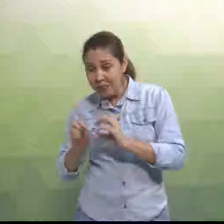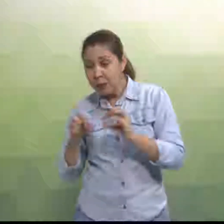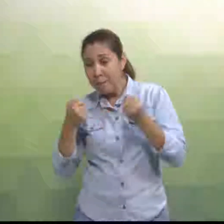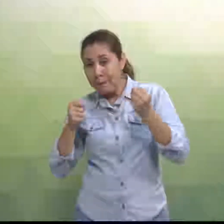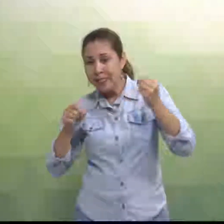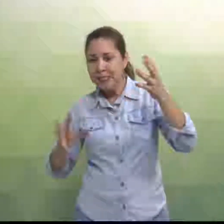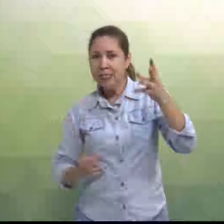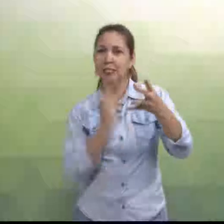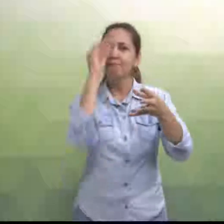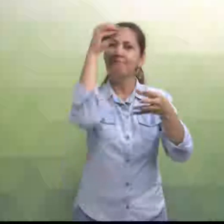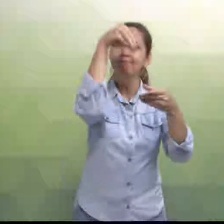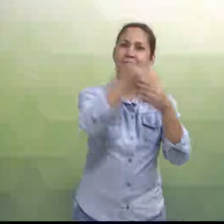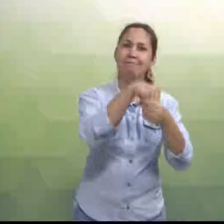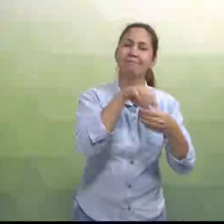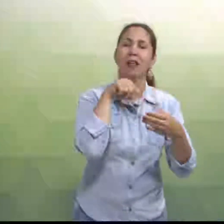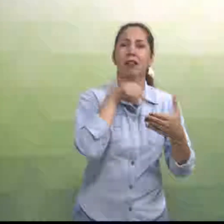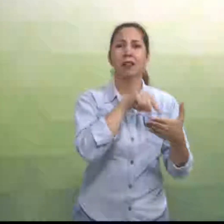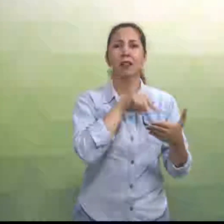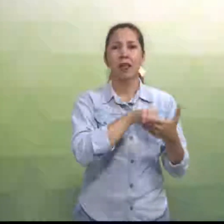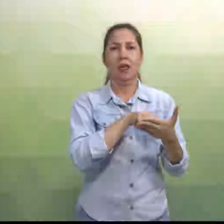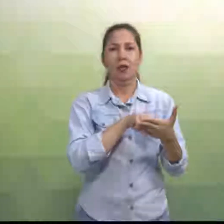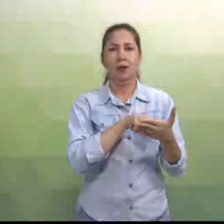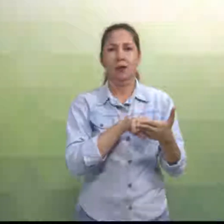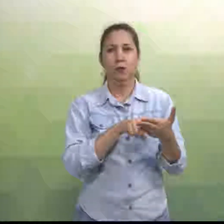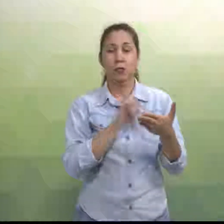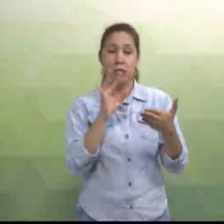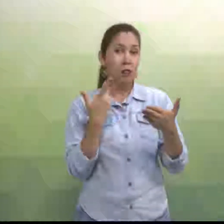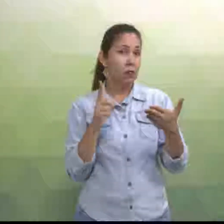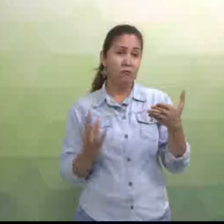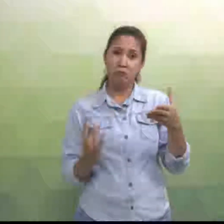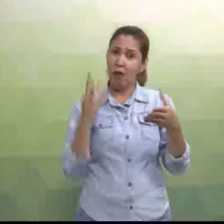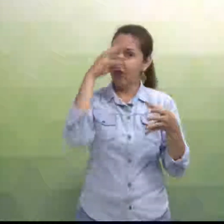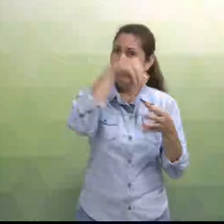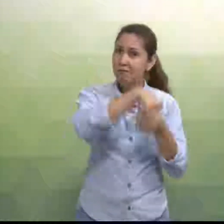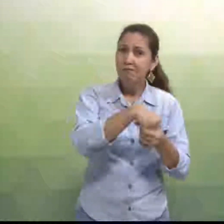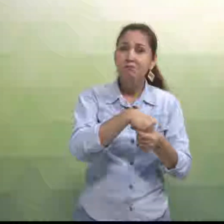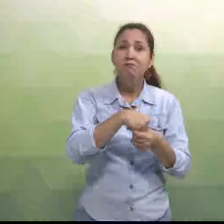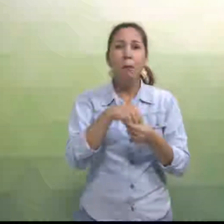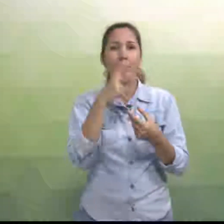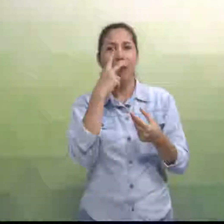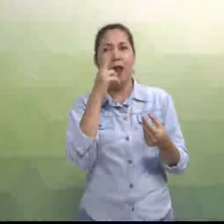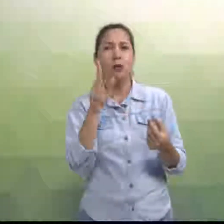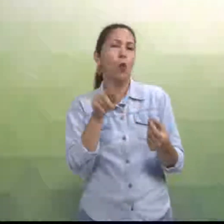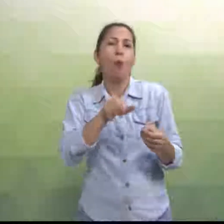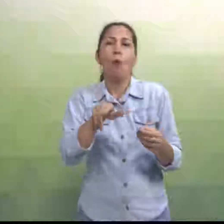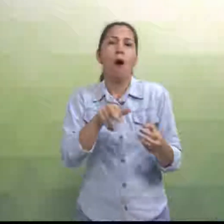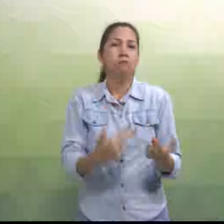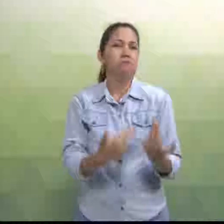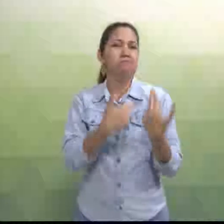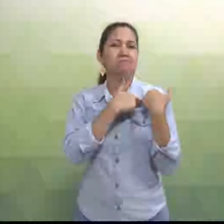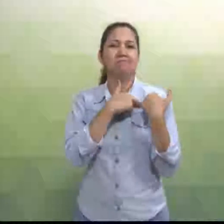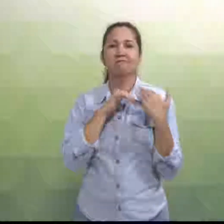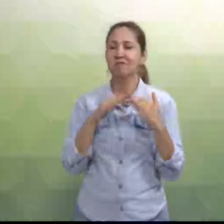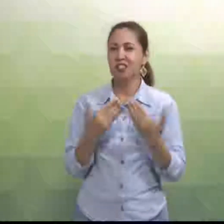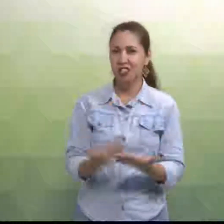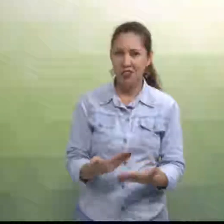ensino dessa língua deve constar também no PPP. Porque se não há, fica parecendo que não é responsabilidade